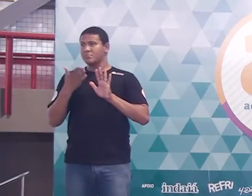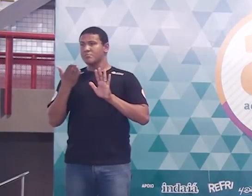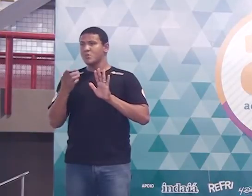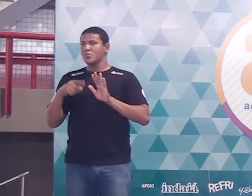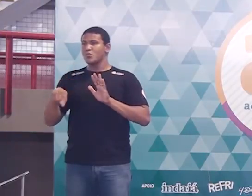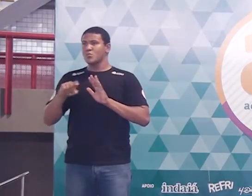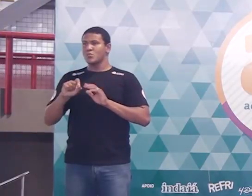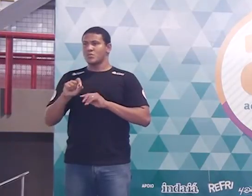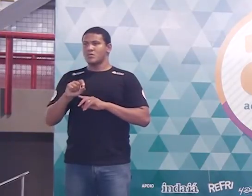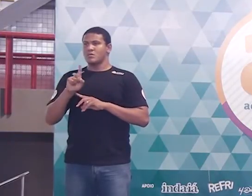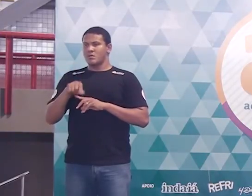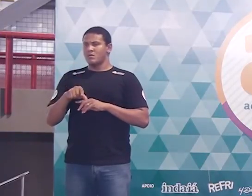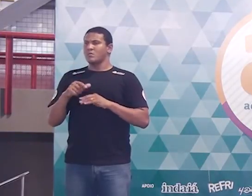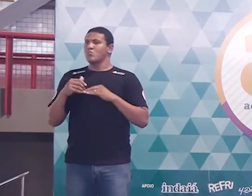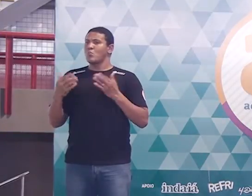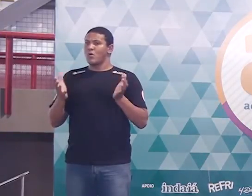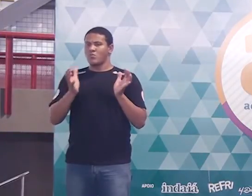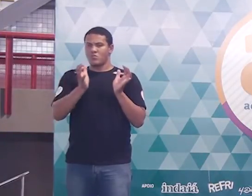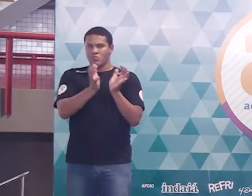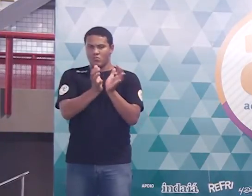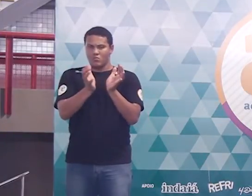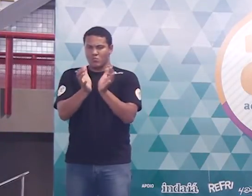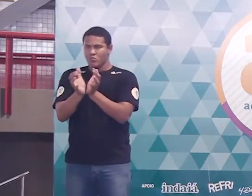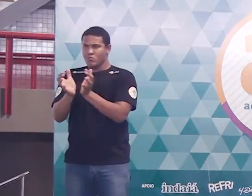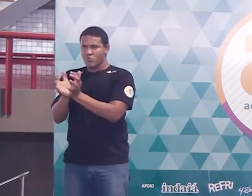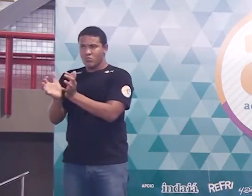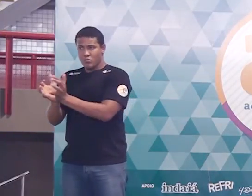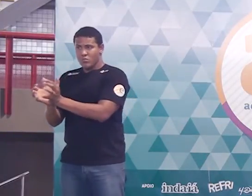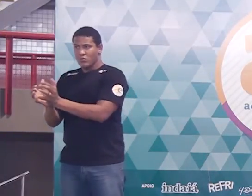em qual dos organismos